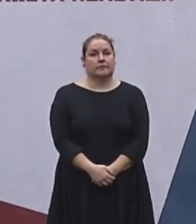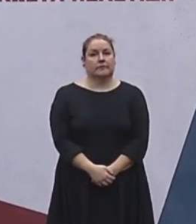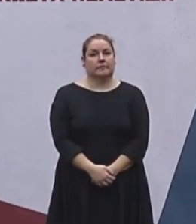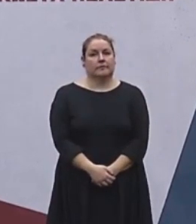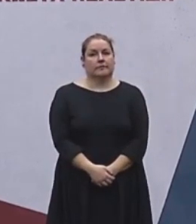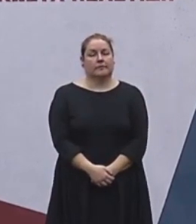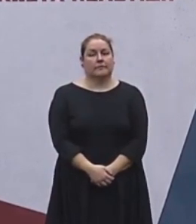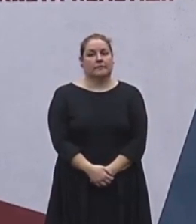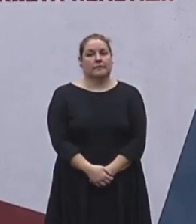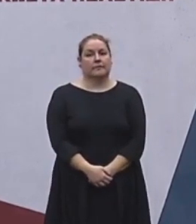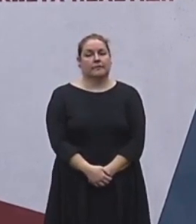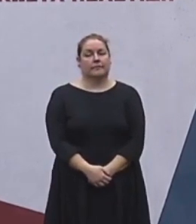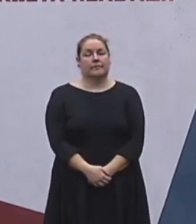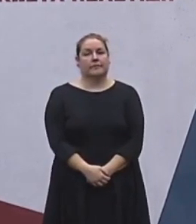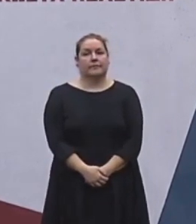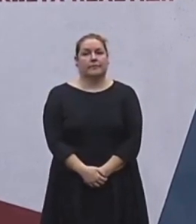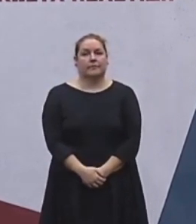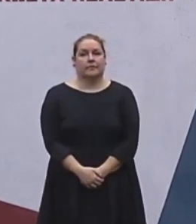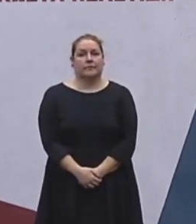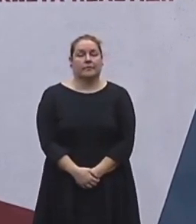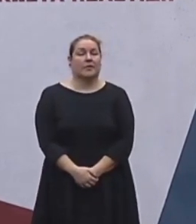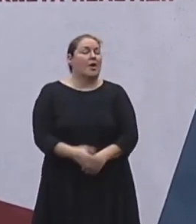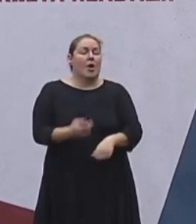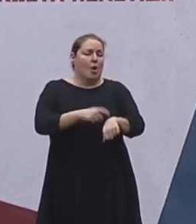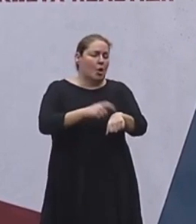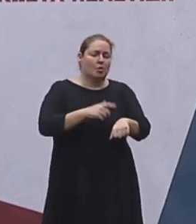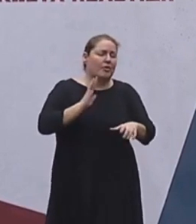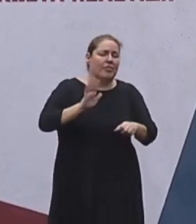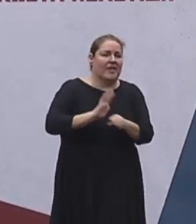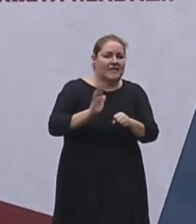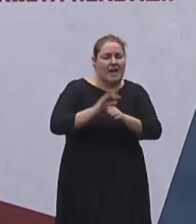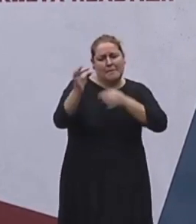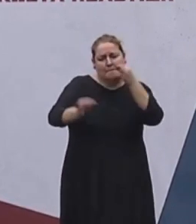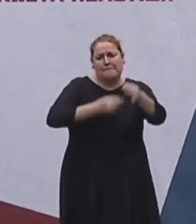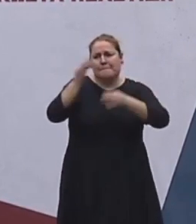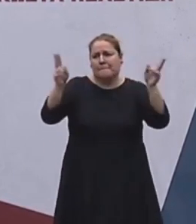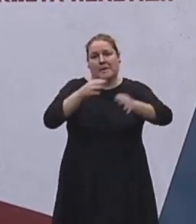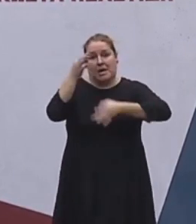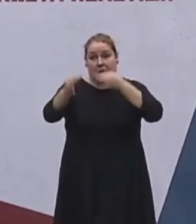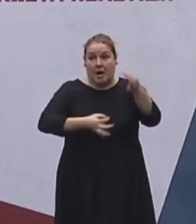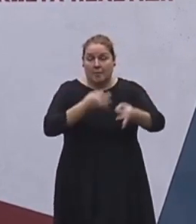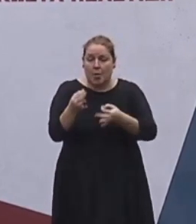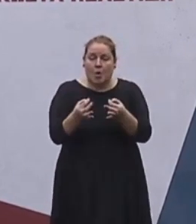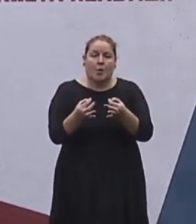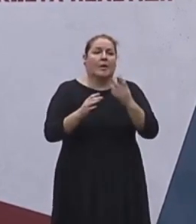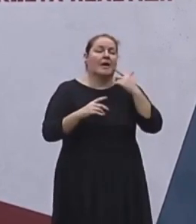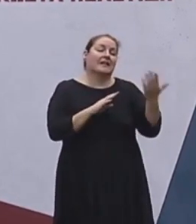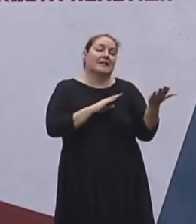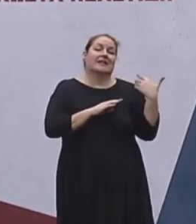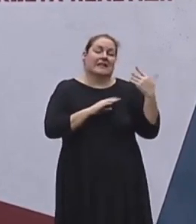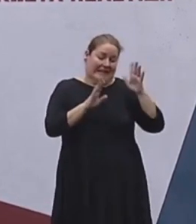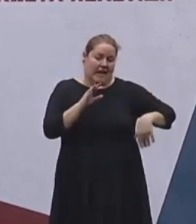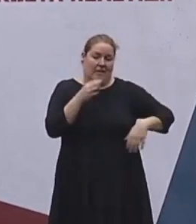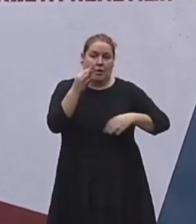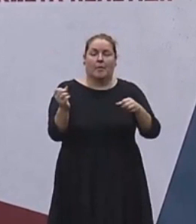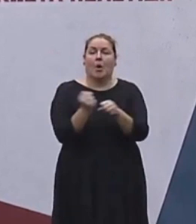Δεν θα αναφερθώ λεπτομερώς, γιατί δεν με φτάνει ο χρόνος. Ενδεικτικά μόνο να επισημάνω το τελευταίο που έργο που